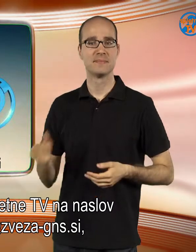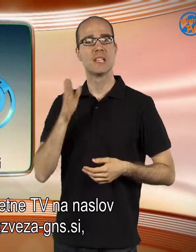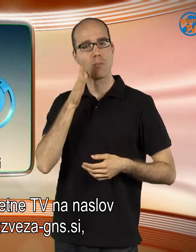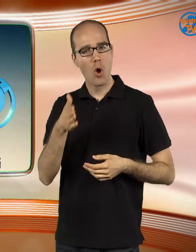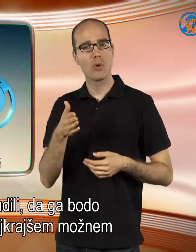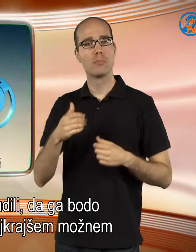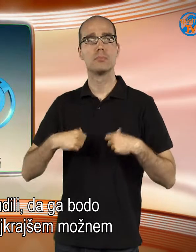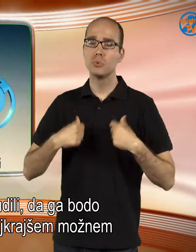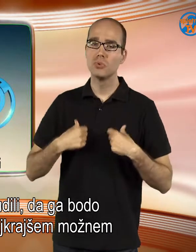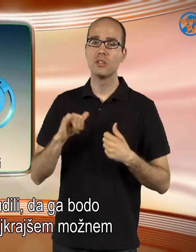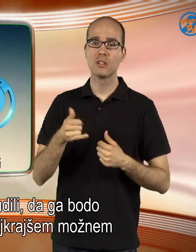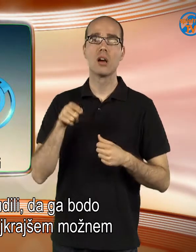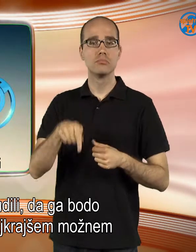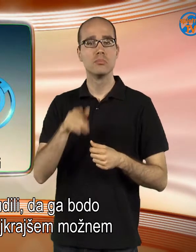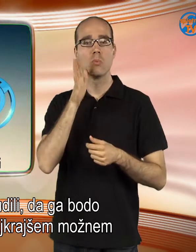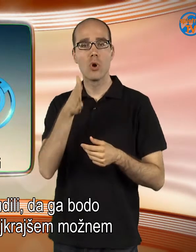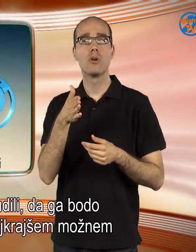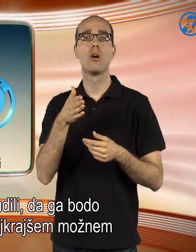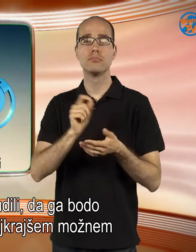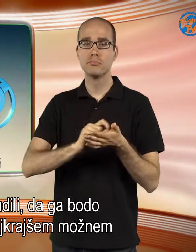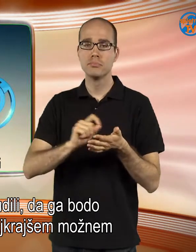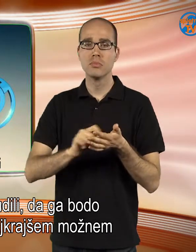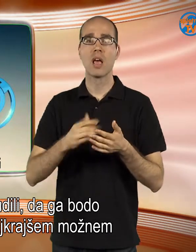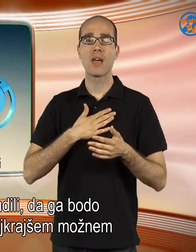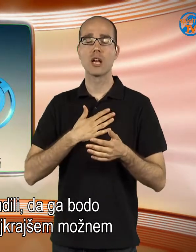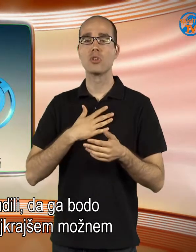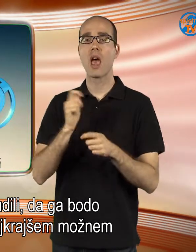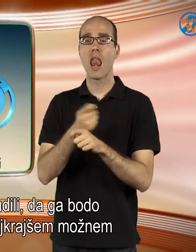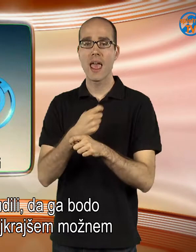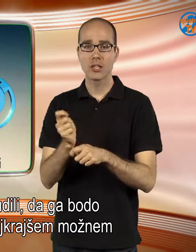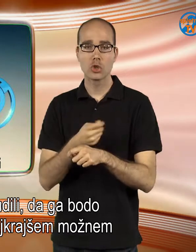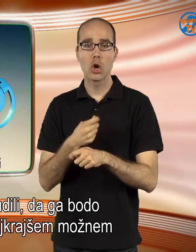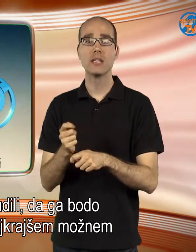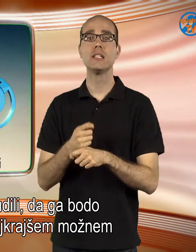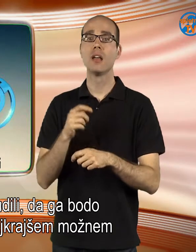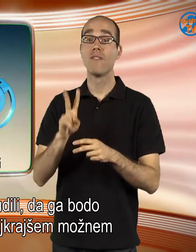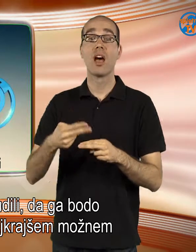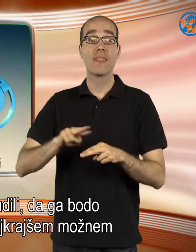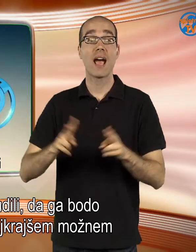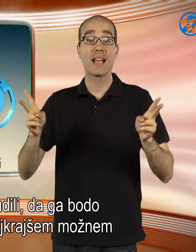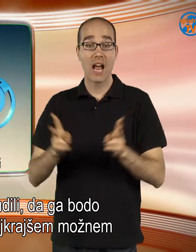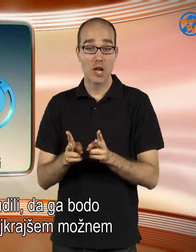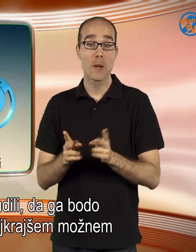spletna.tv@zveza-gns.si, se bomo potrudili, da ga bodo naši lektorji v najkrajšem možnem času pregledali in